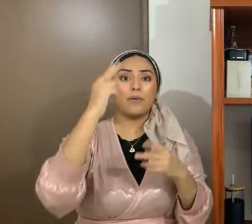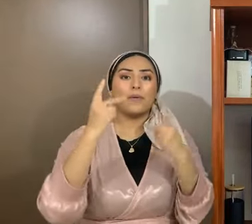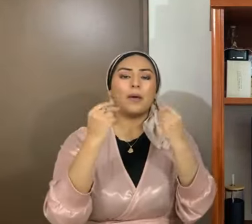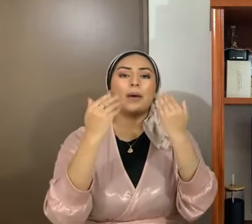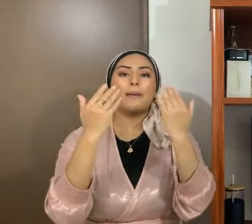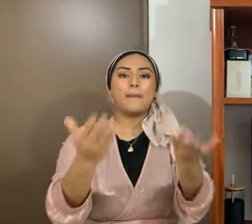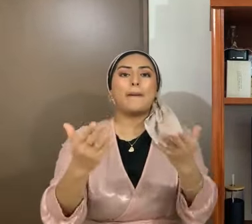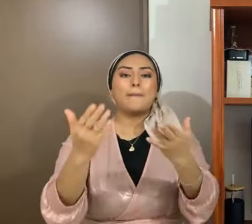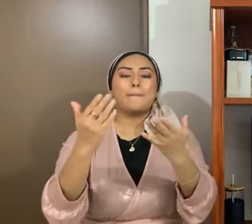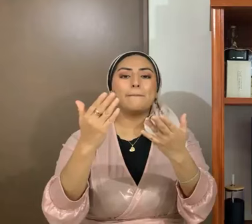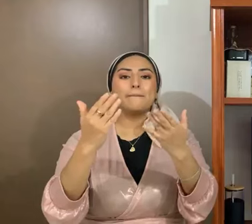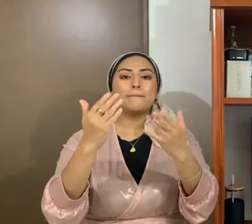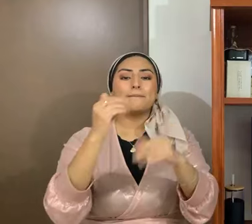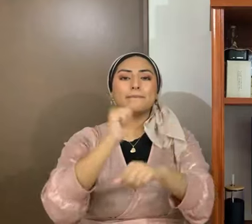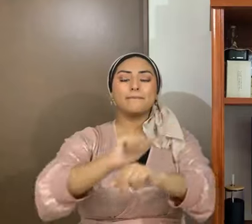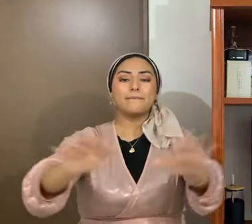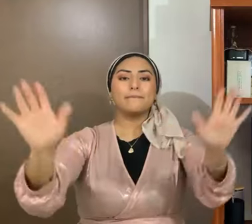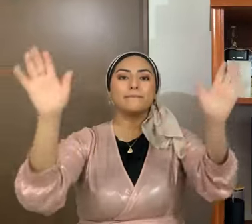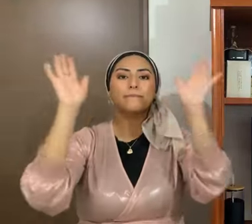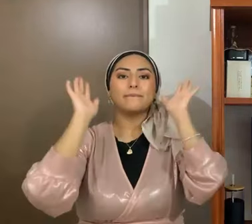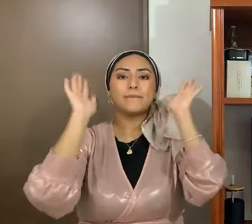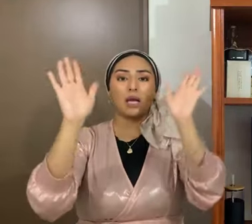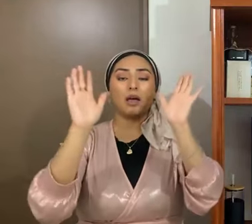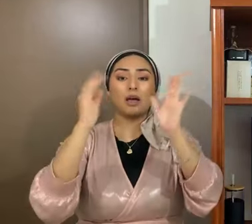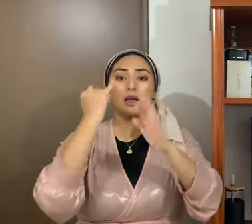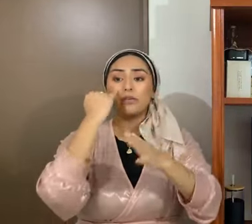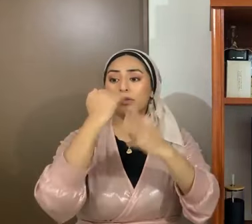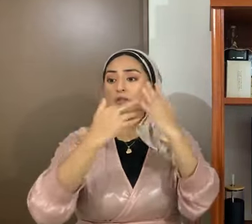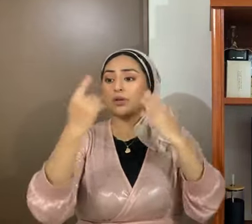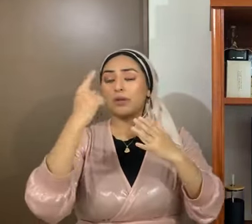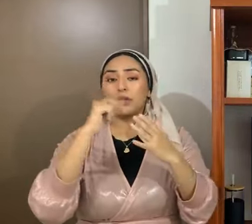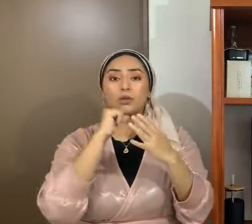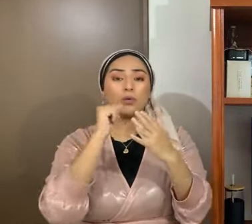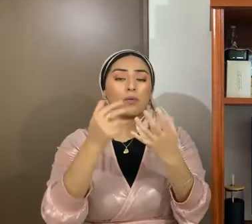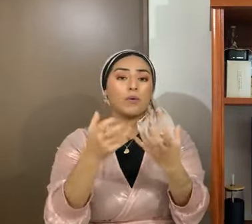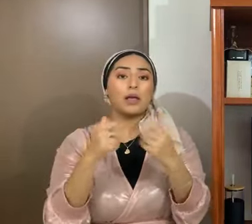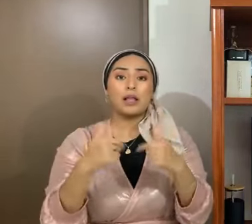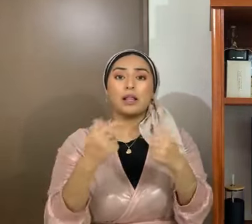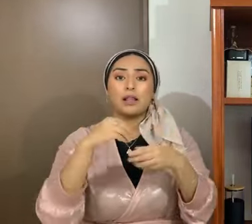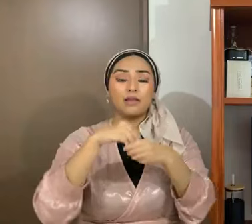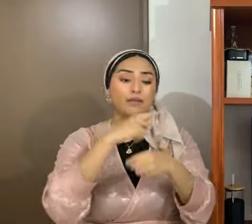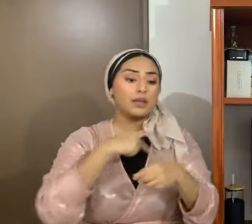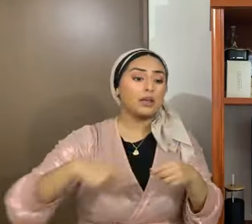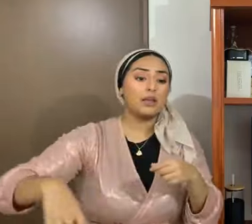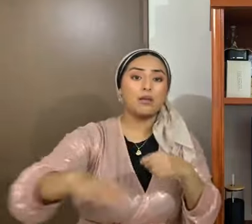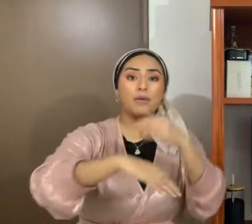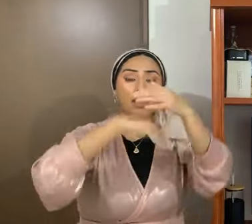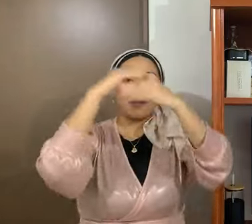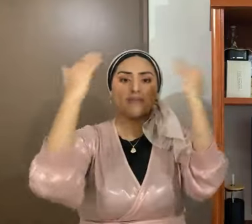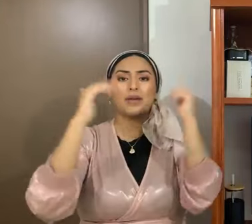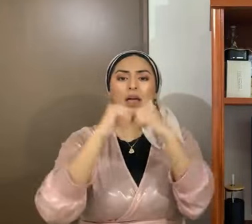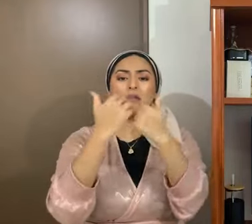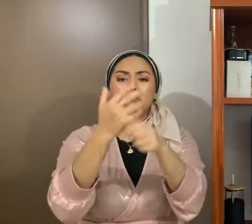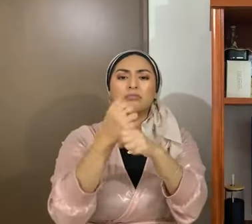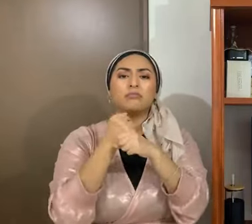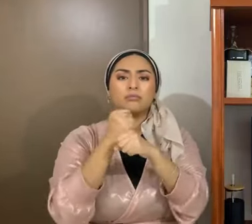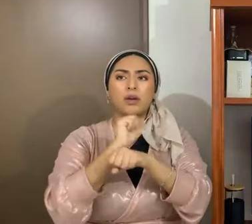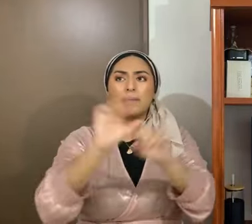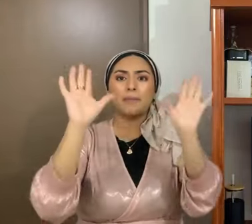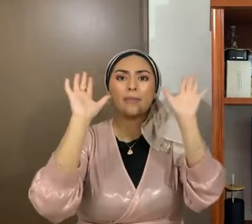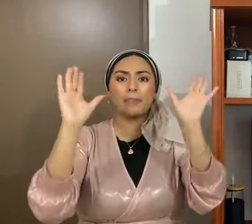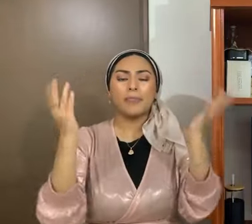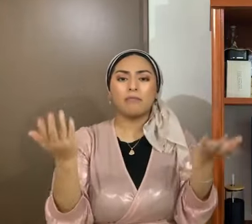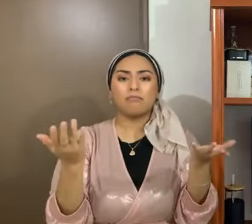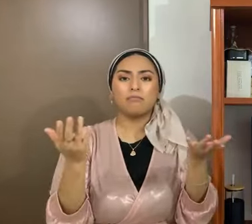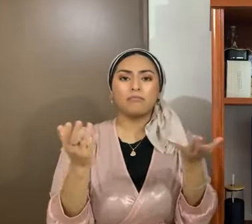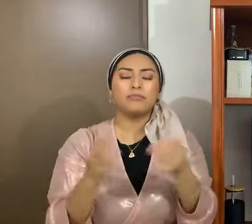sus milagros, se manifiesta en él. Si alguien no quiere vivir en el reino de los cielos, entonces ¿cómo va a recibir milagros? Vamos